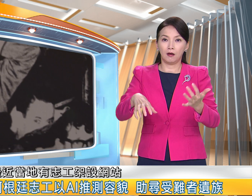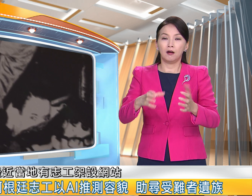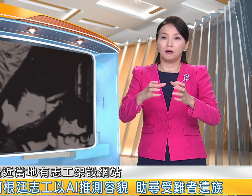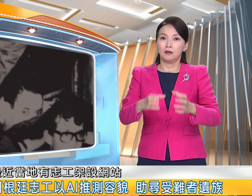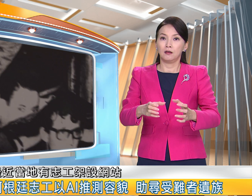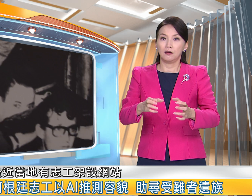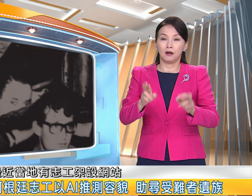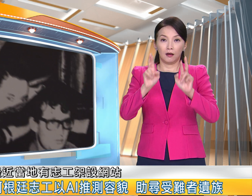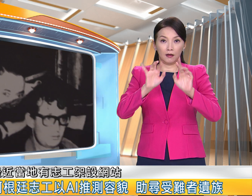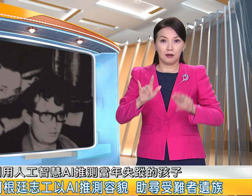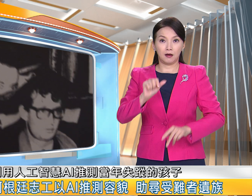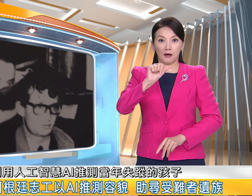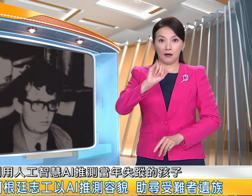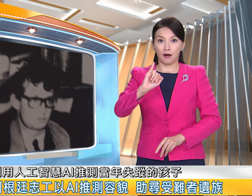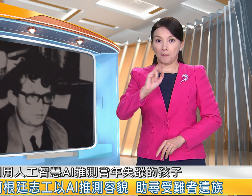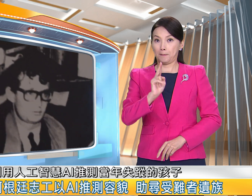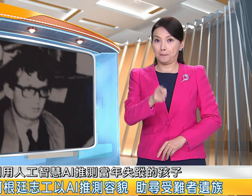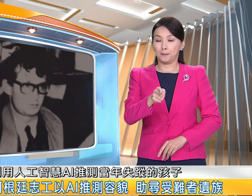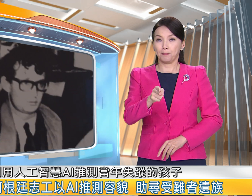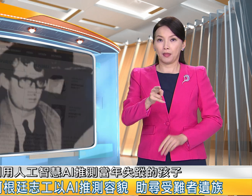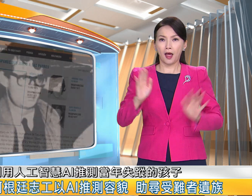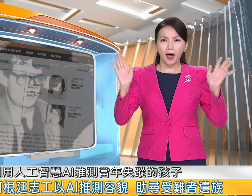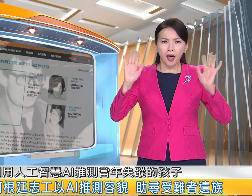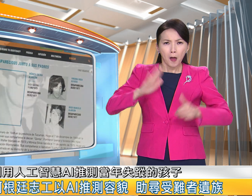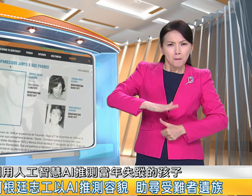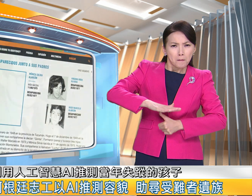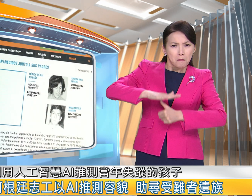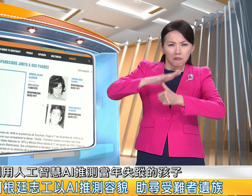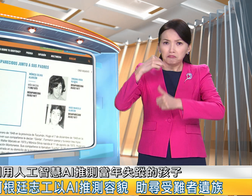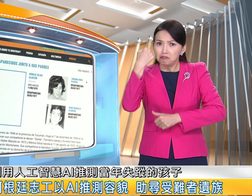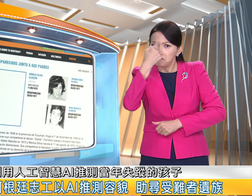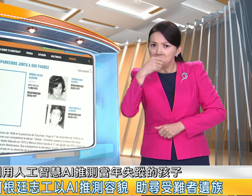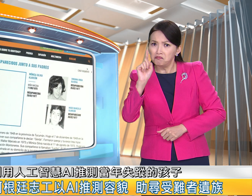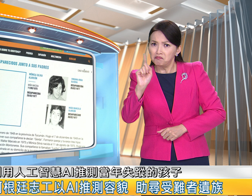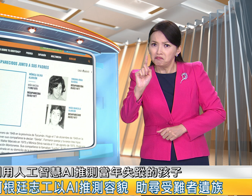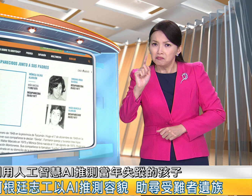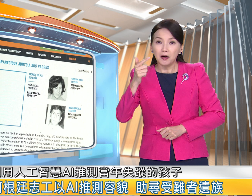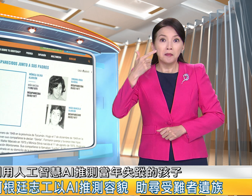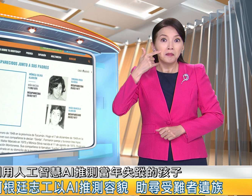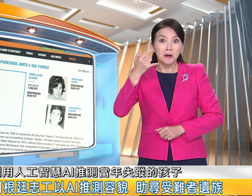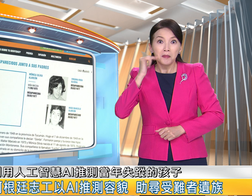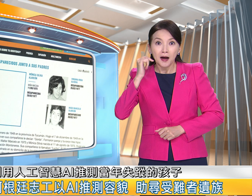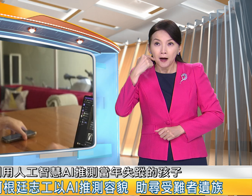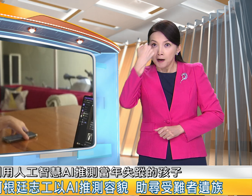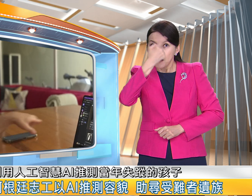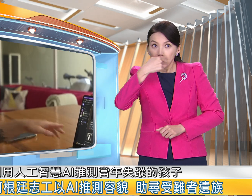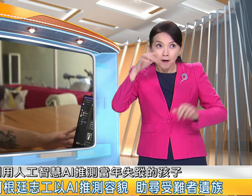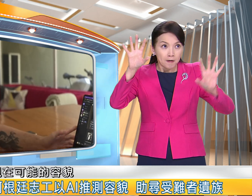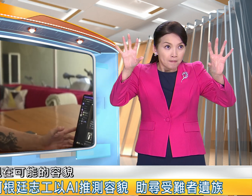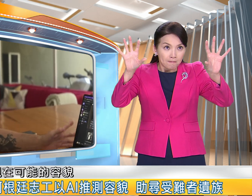利用人工智慧 AI 推测当年失踪的孩子现在可能的容